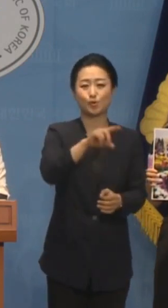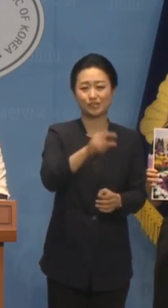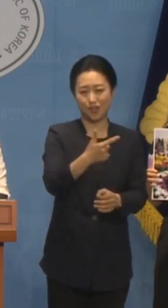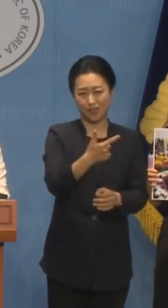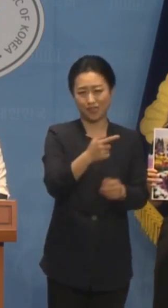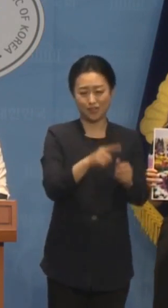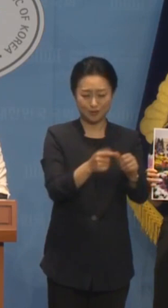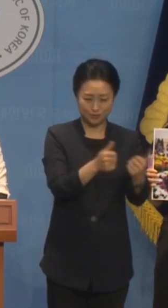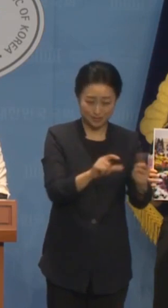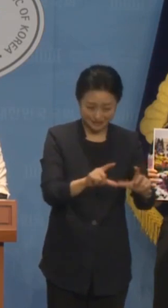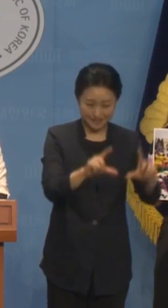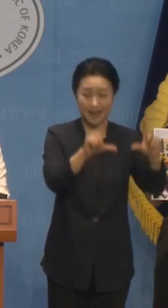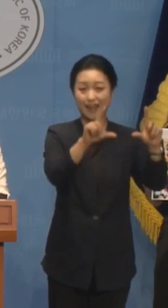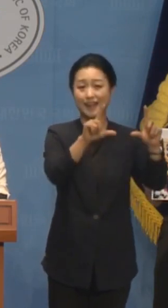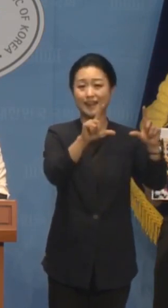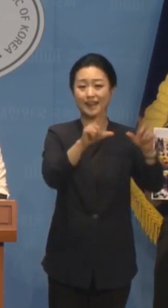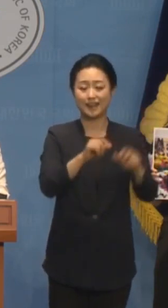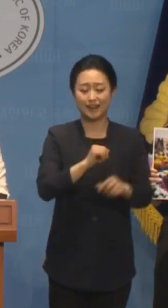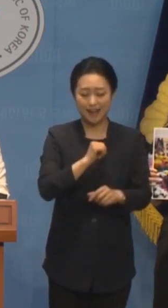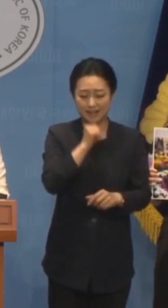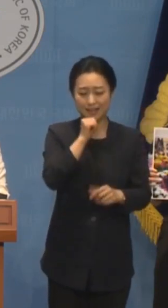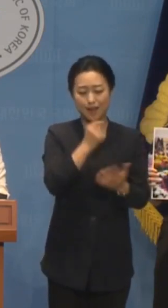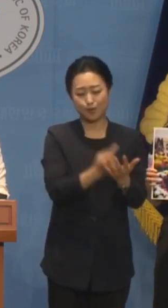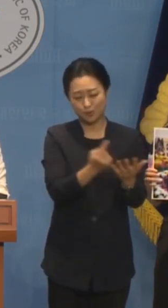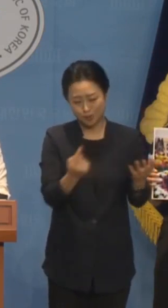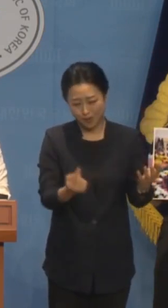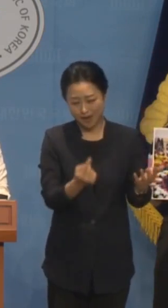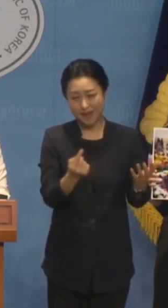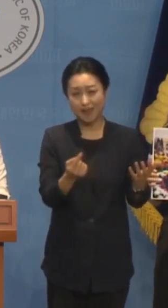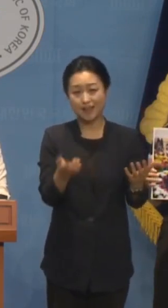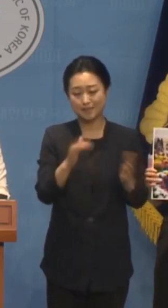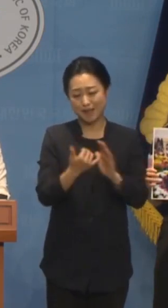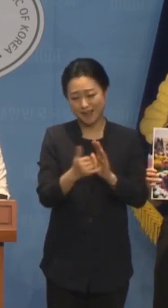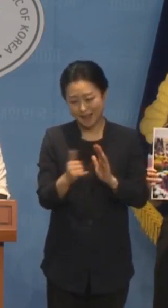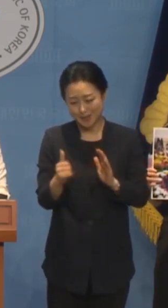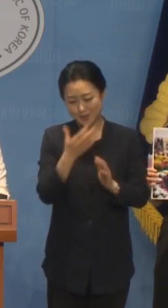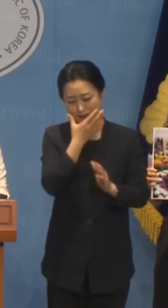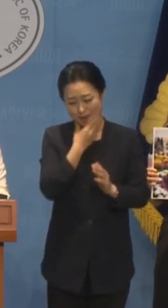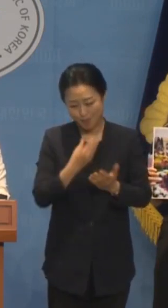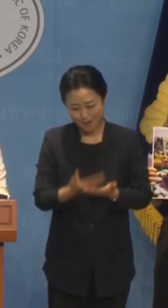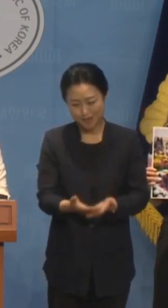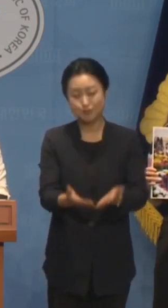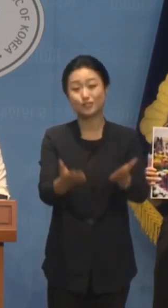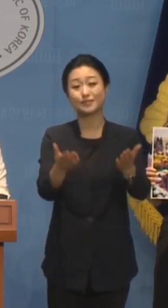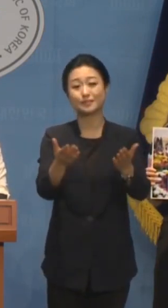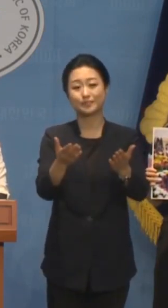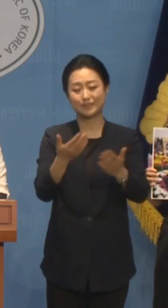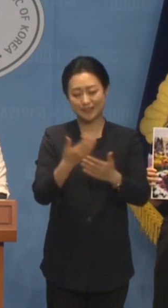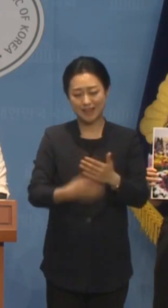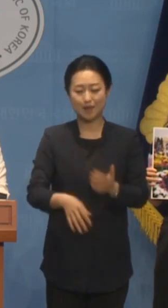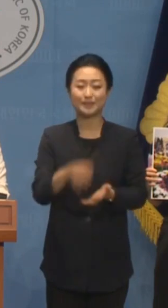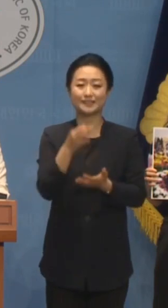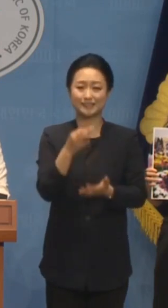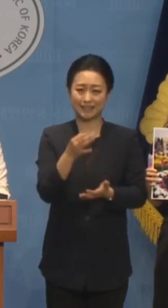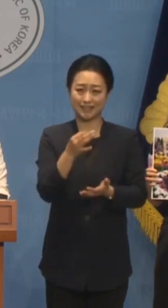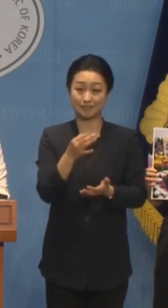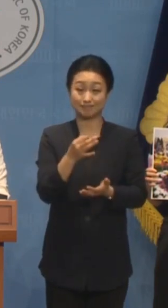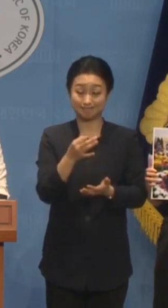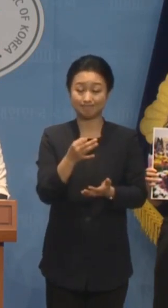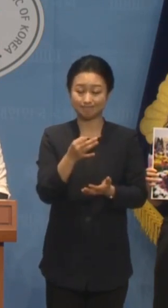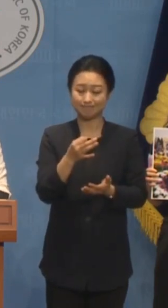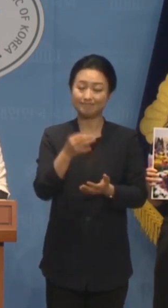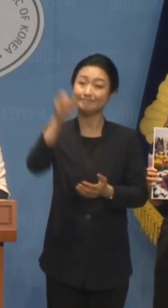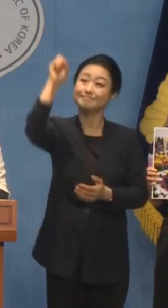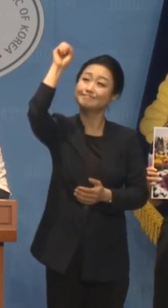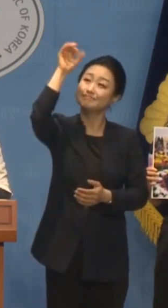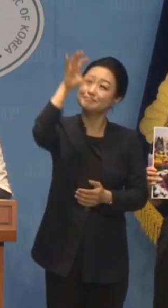하늘의 별이 되어 가난하고 소외된, 그렇지만 가족을 행복하게 꾸려라 라고 하는 빛을